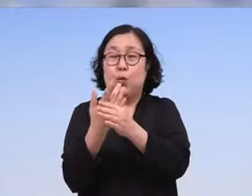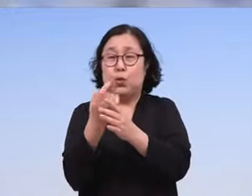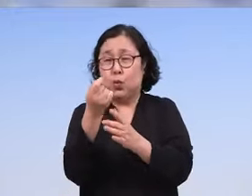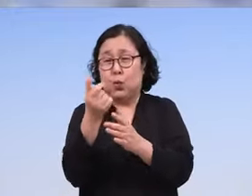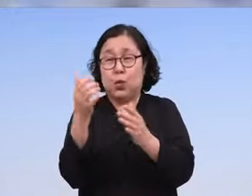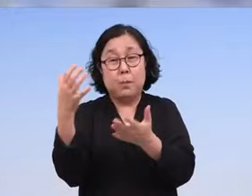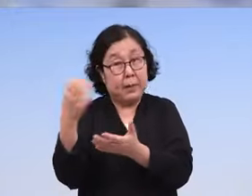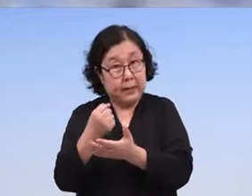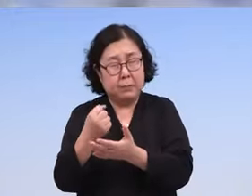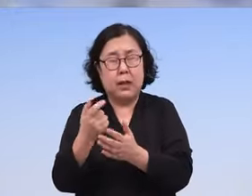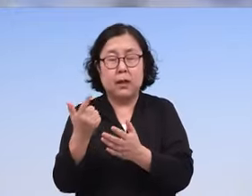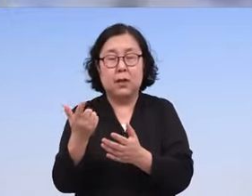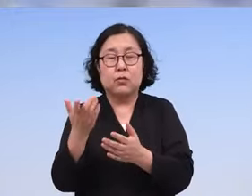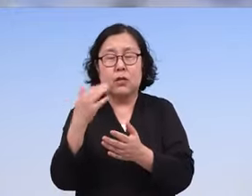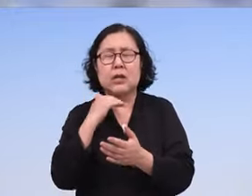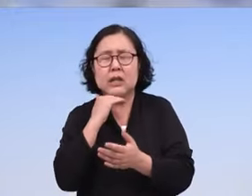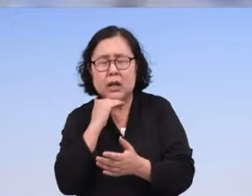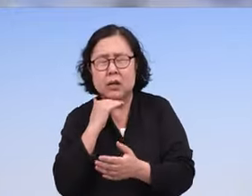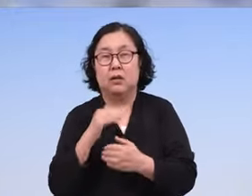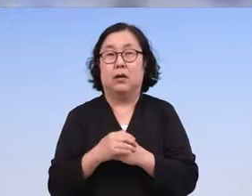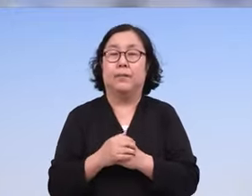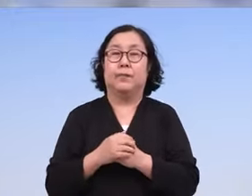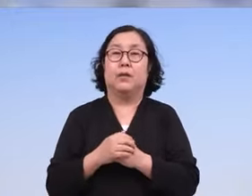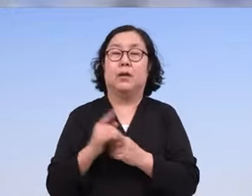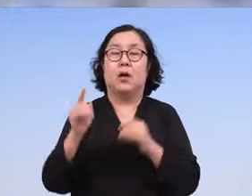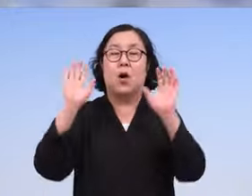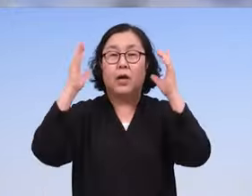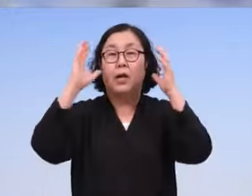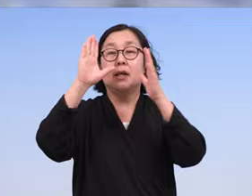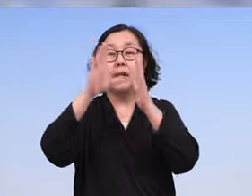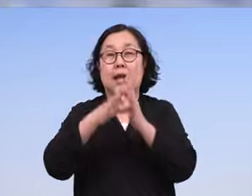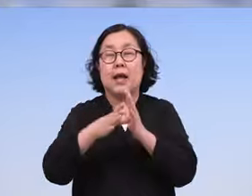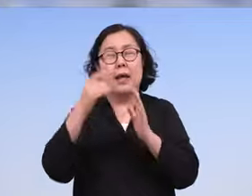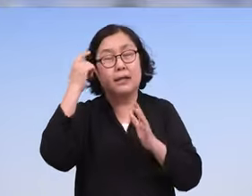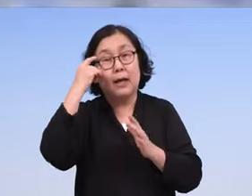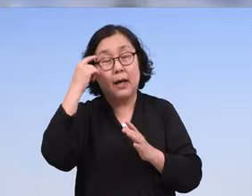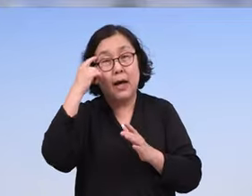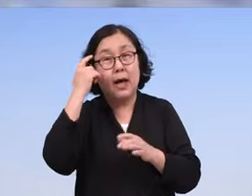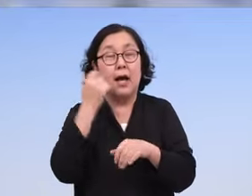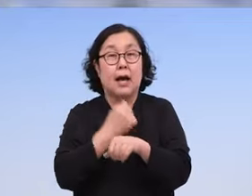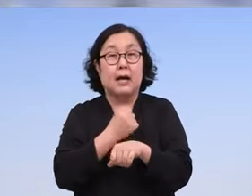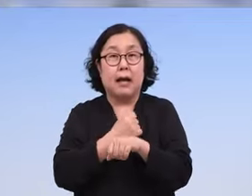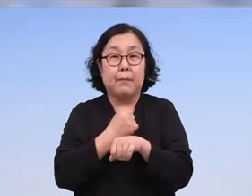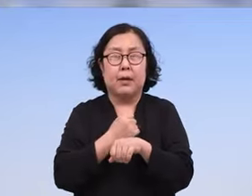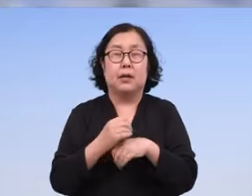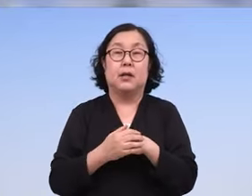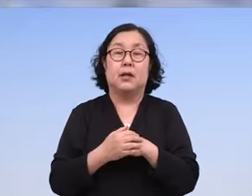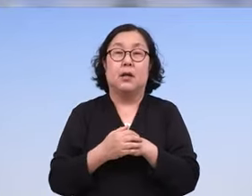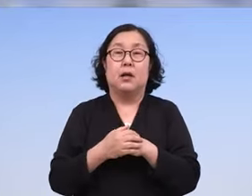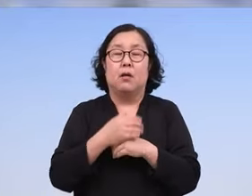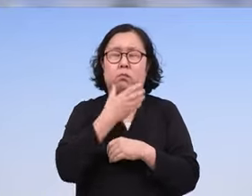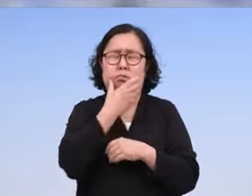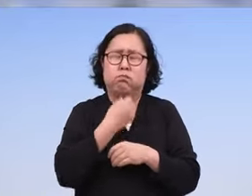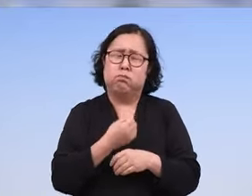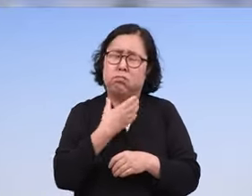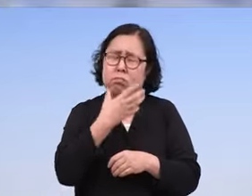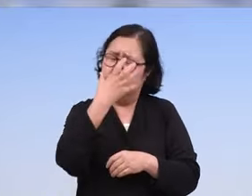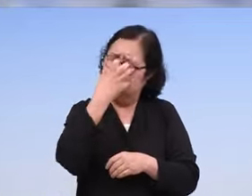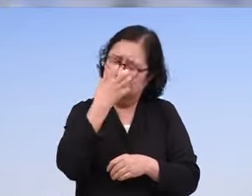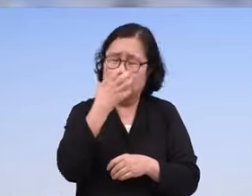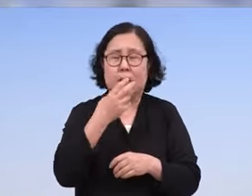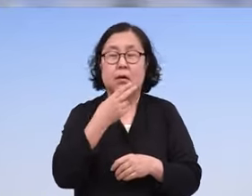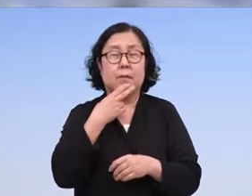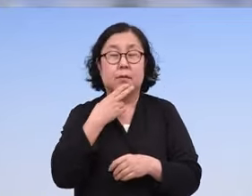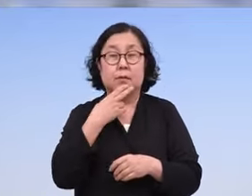그렇게 기다려지는 거예요. 제가 우리 어릴 때를 생각해 보면은 이게 막 그저 불행하고 우울하고 이런